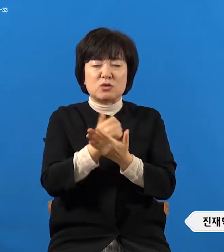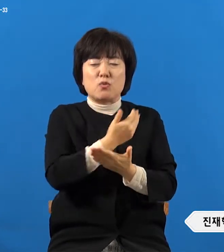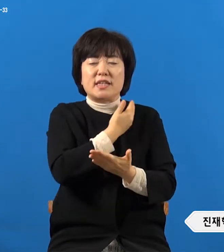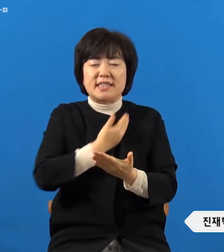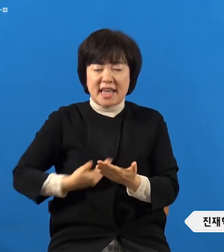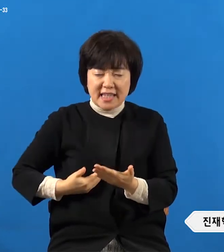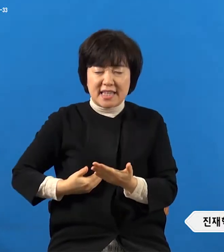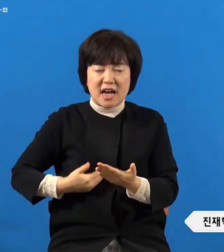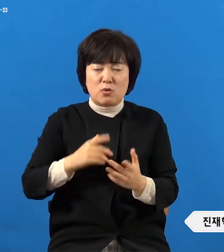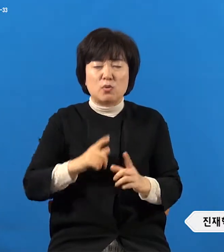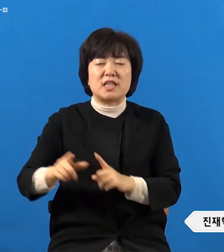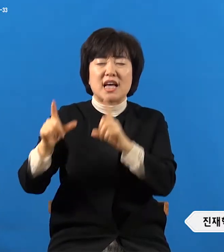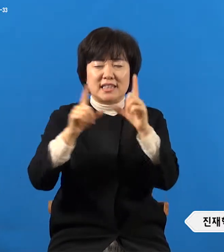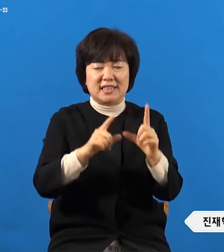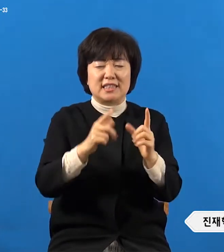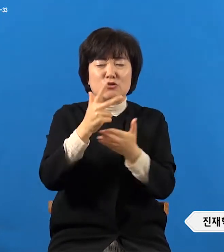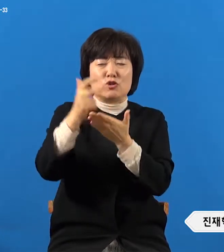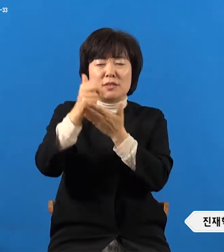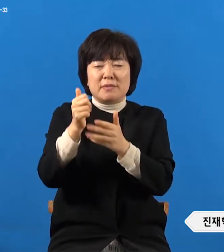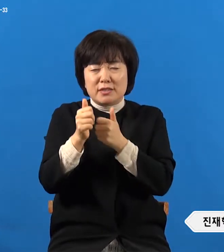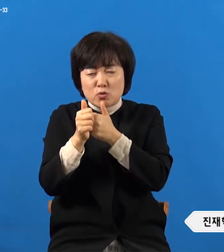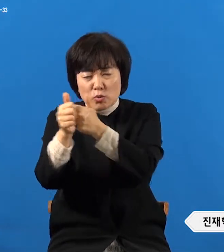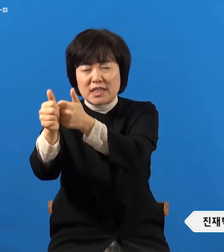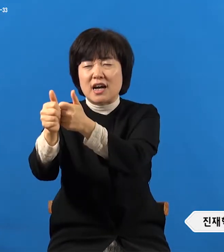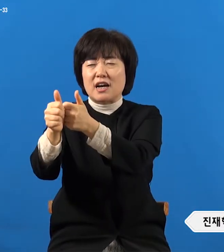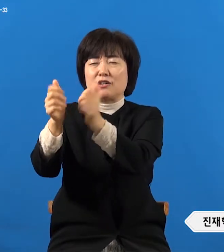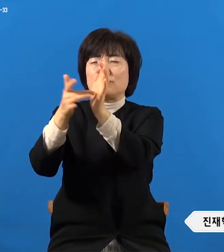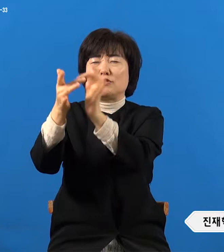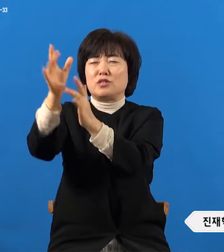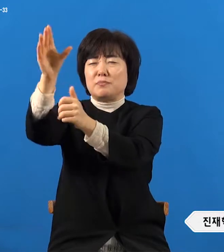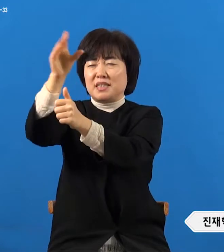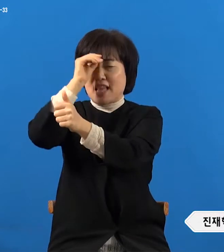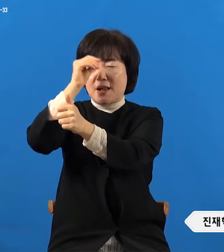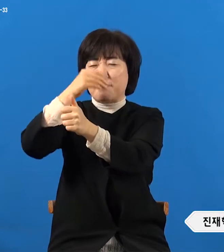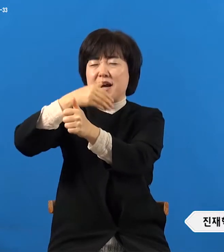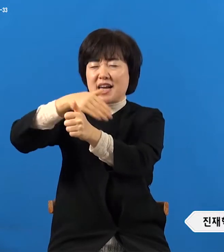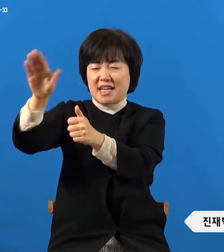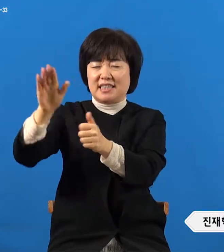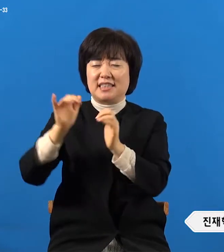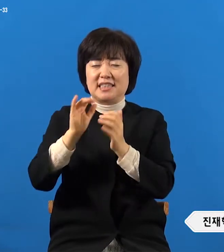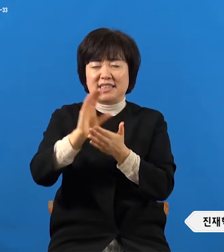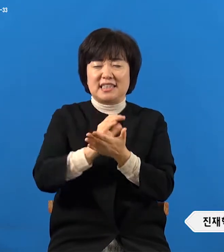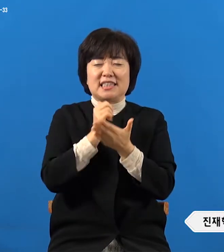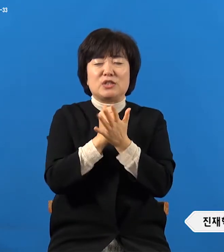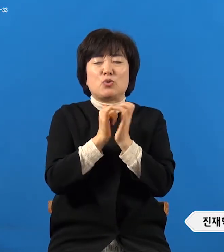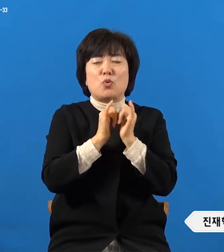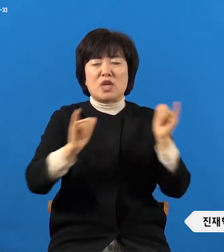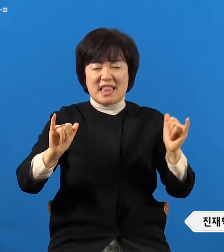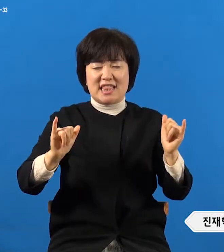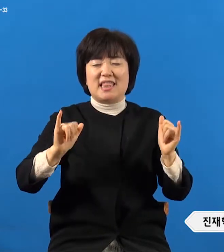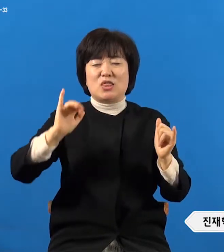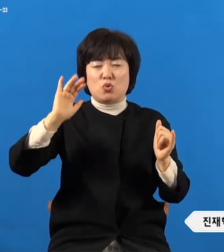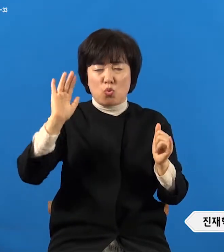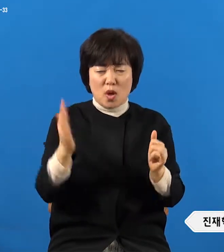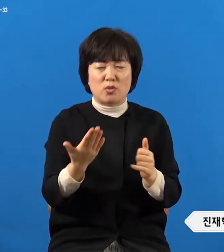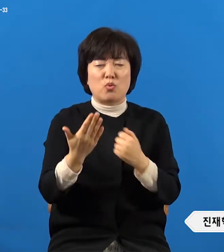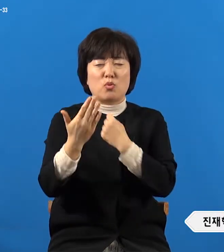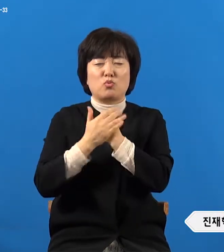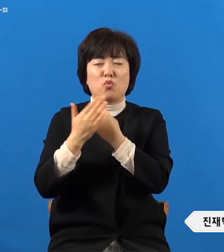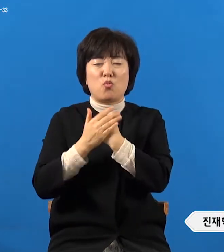주님 쫓아가는 주님 닮아가는 그리스도인 되도록 하나님